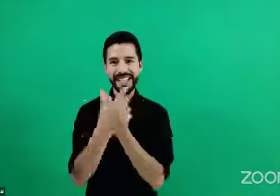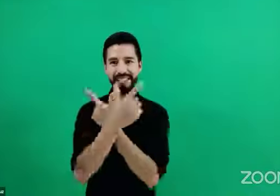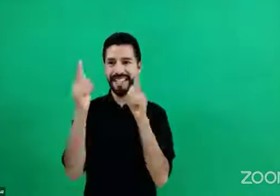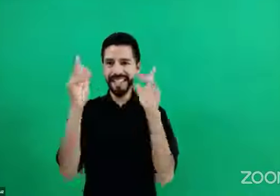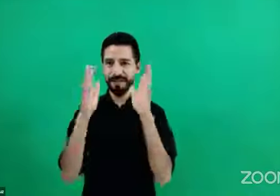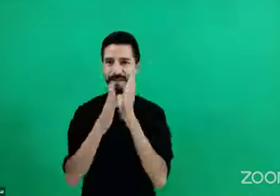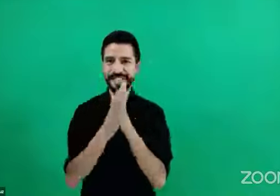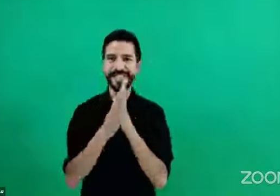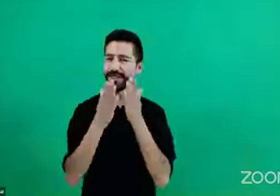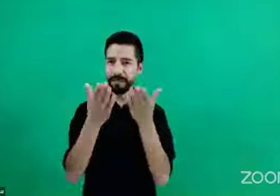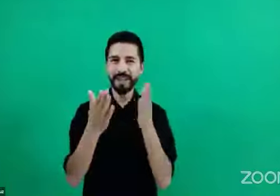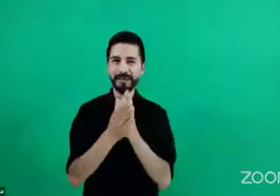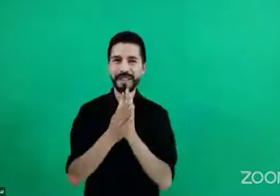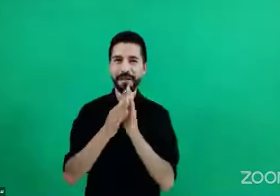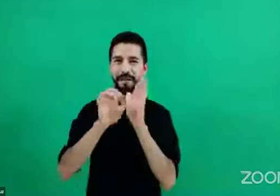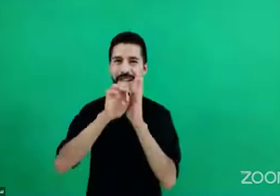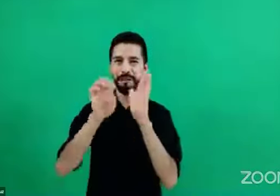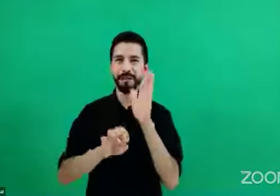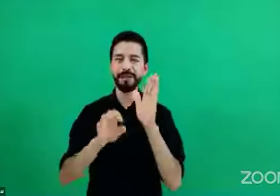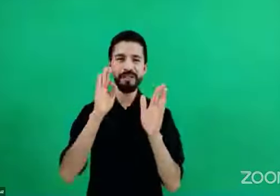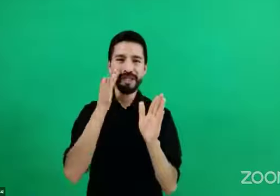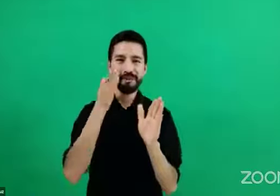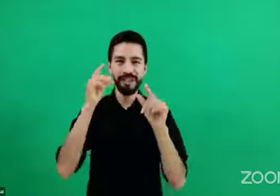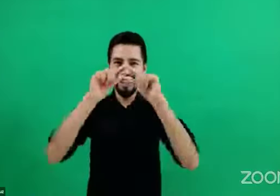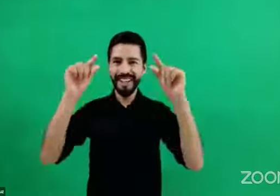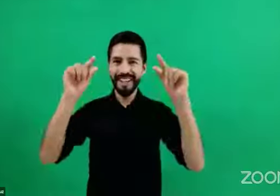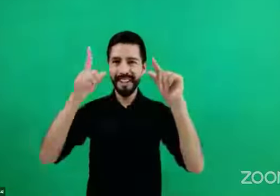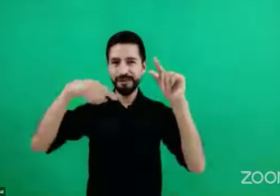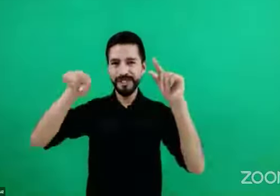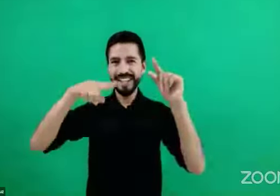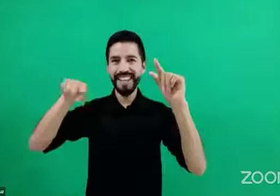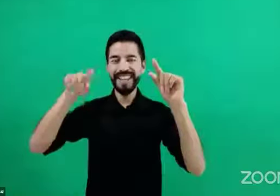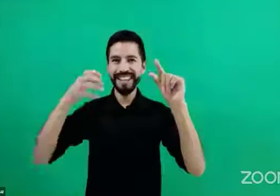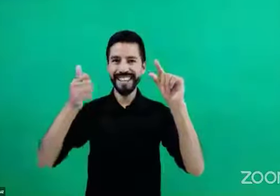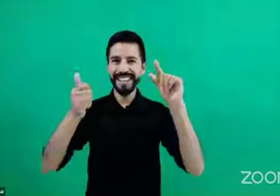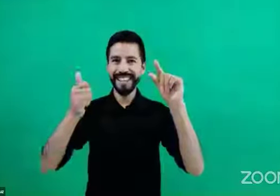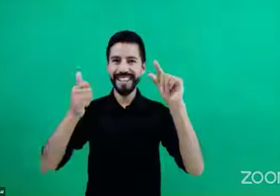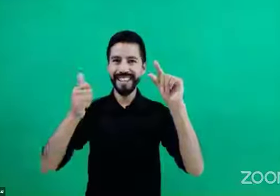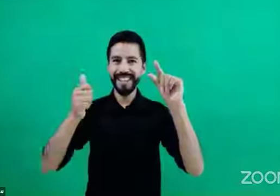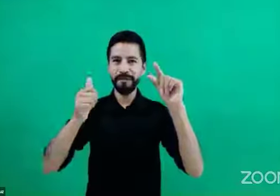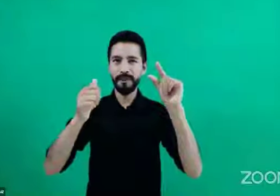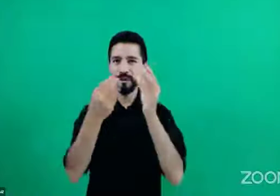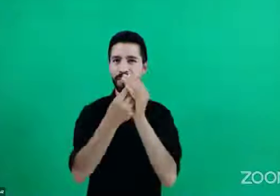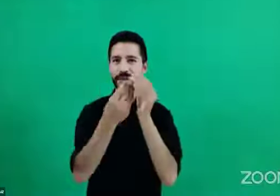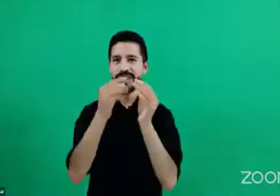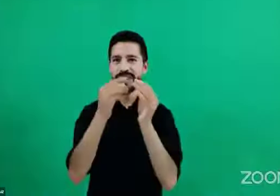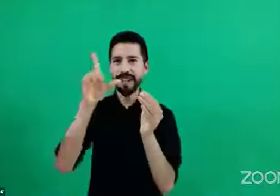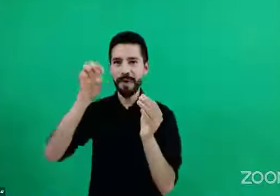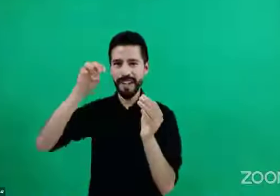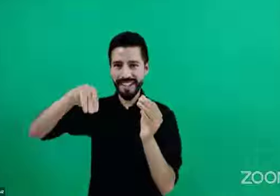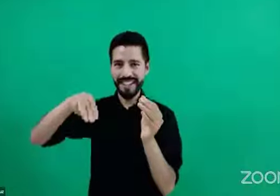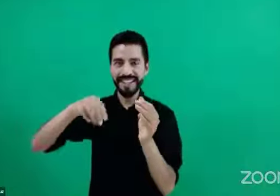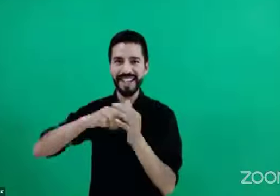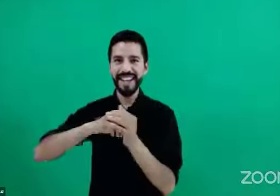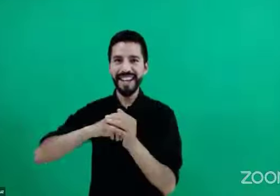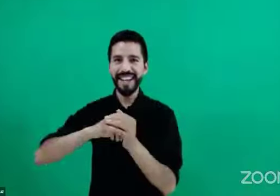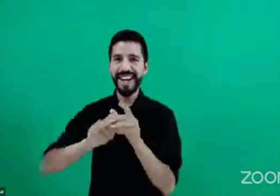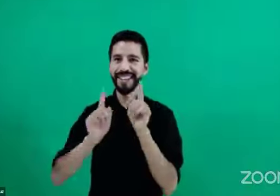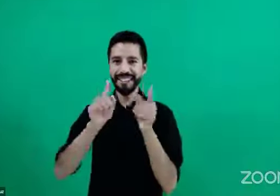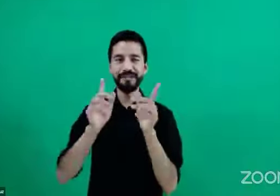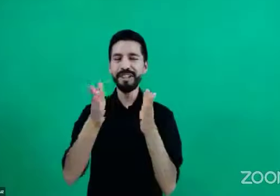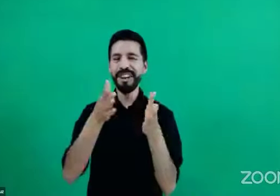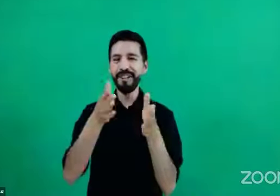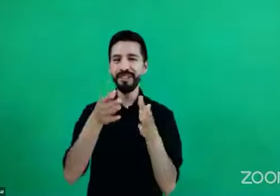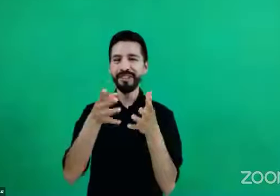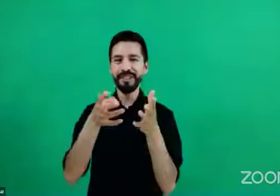pues hay diferentes formas. Puedes buscar, por ejemplo, en Facebook, en la búsqueda, cursos de lengua de señas.